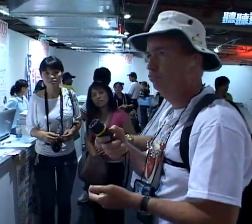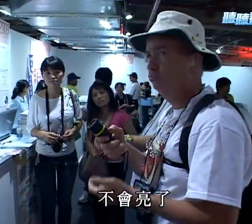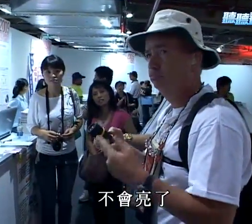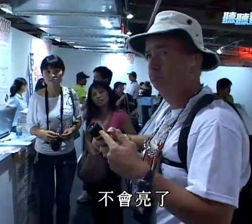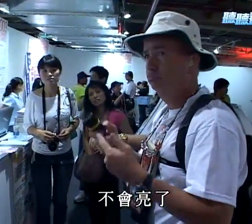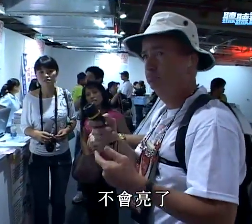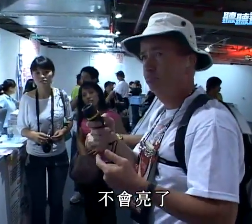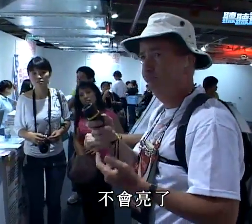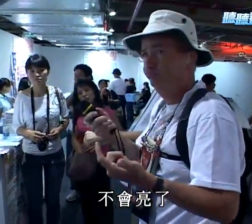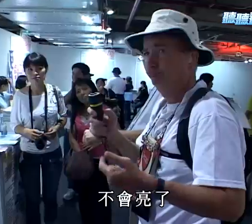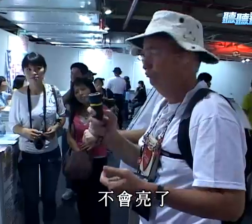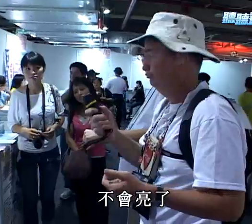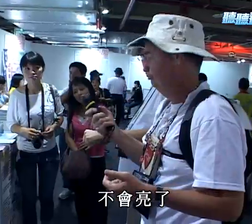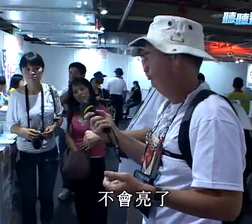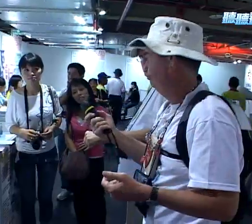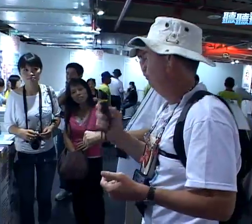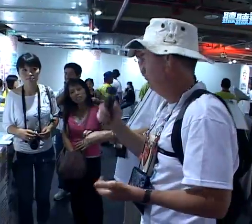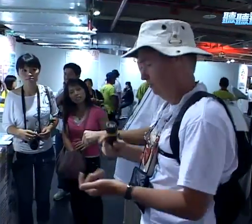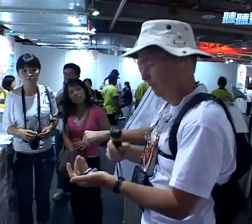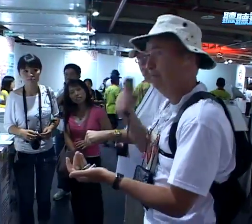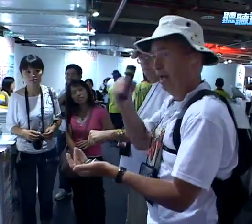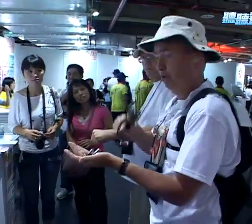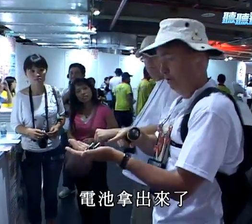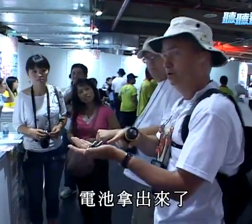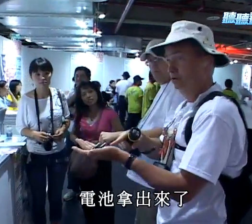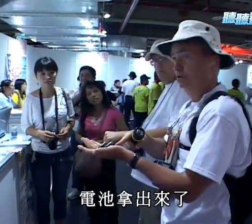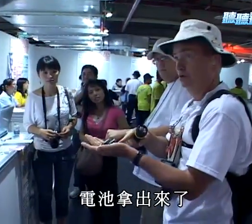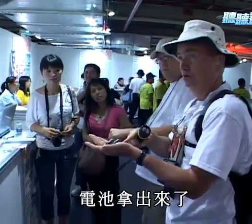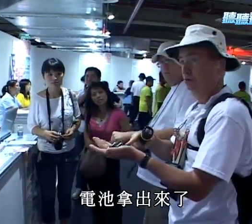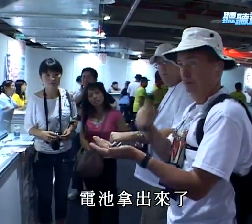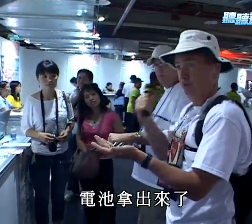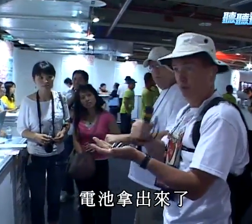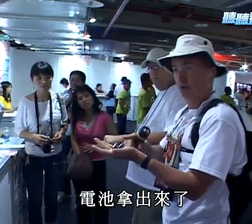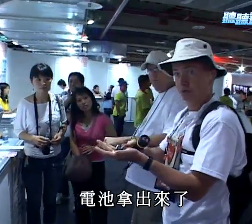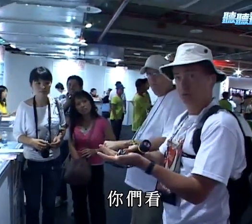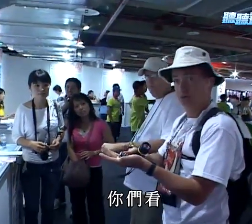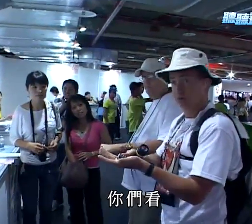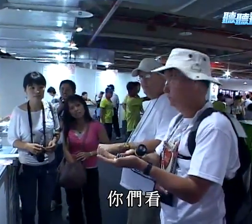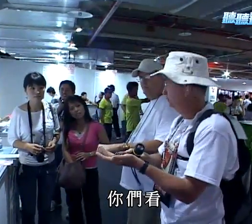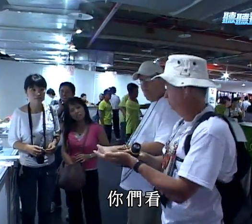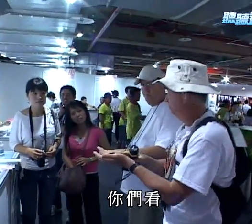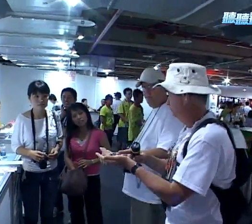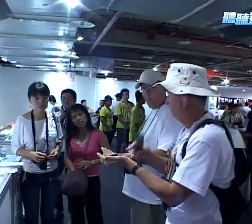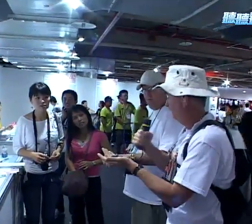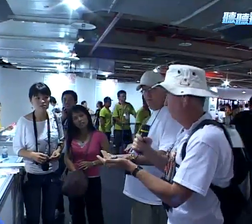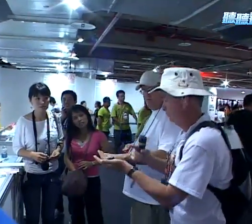不会亮了。电池拿出来了，你们看。